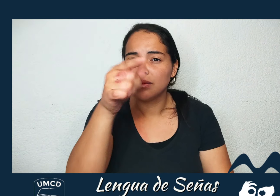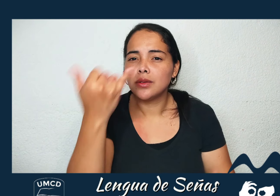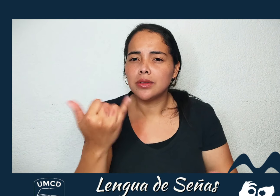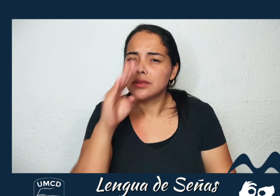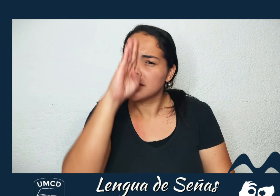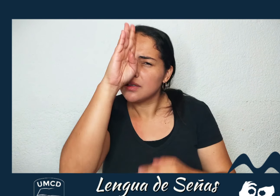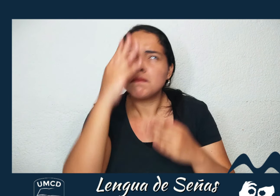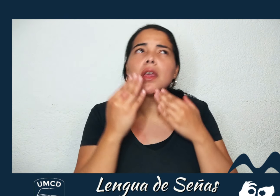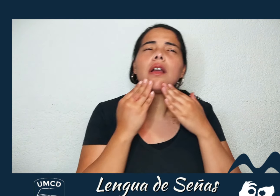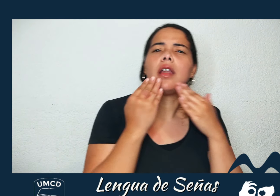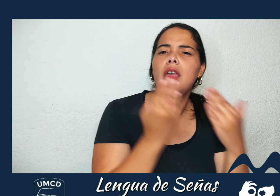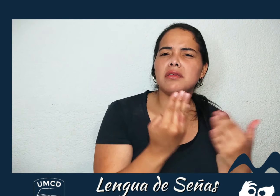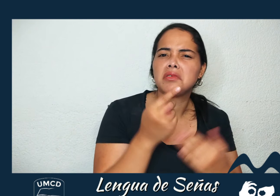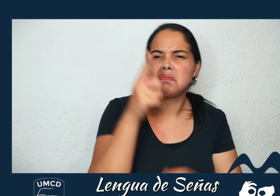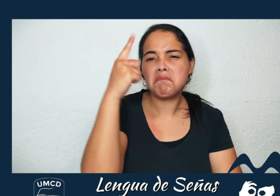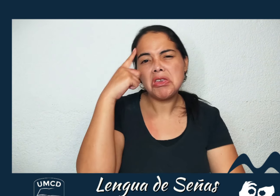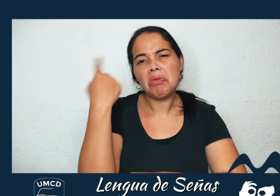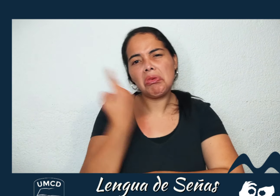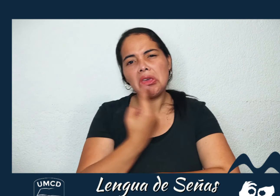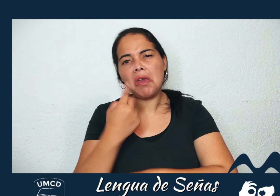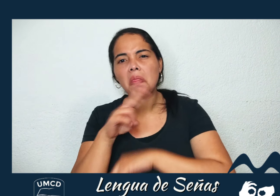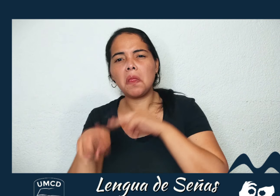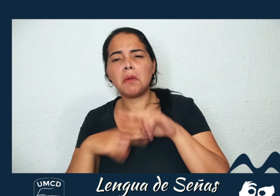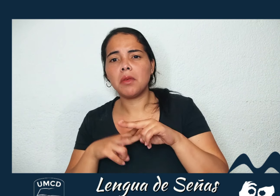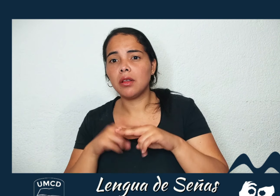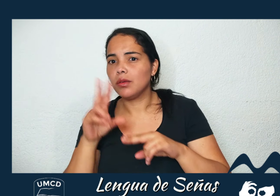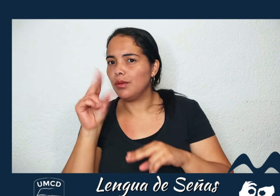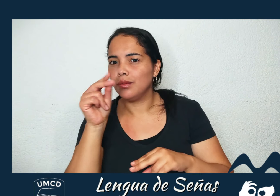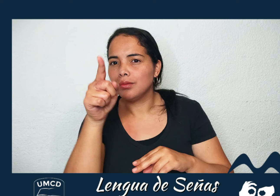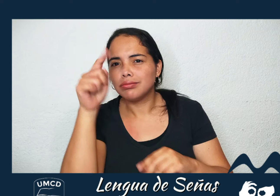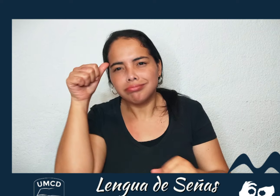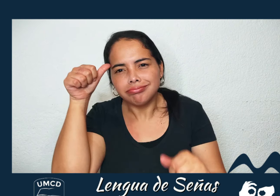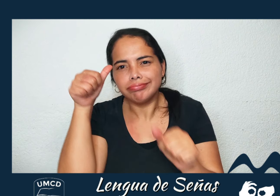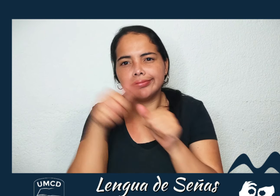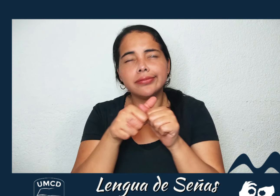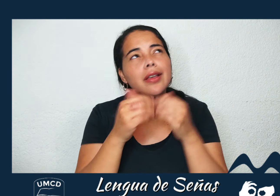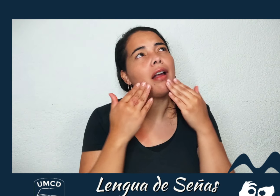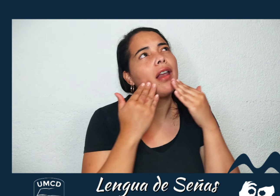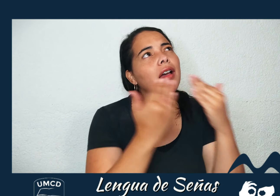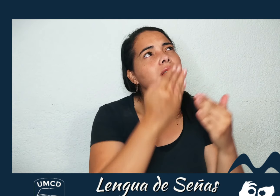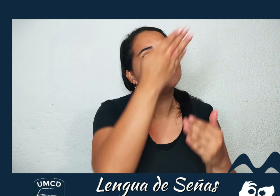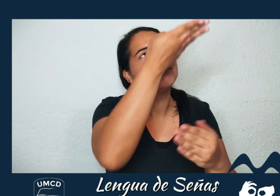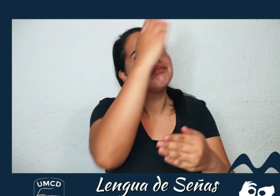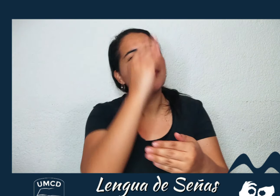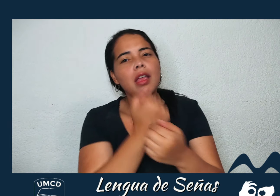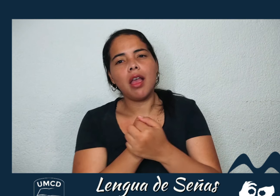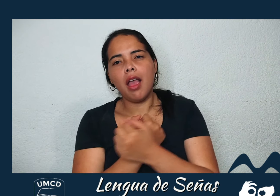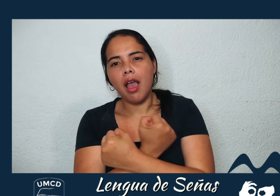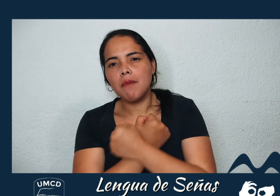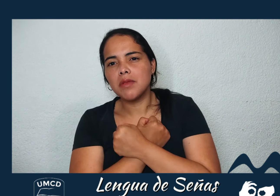vivir agradecidos por esta obra maravillosa de amor, esta